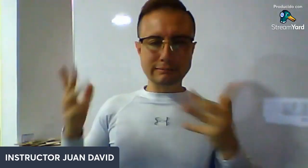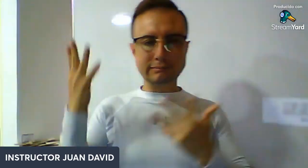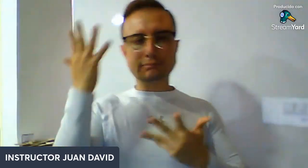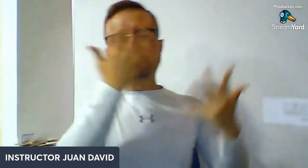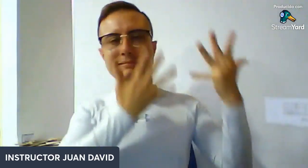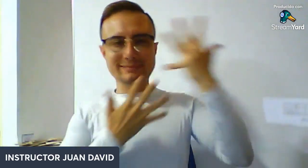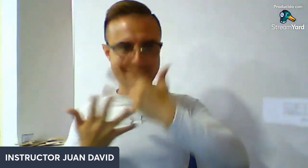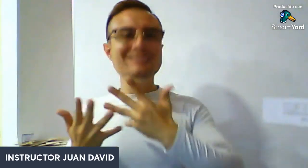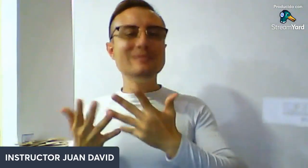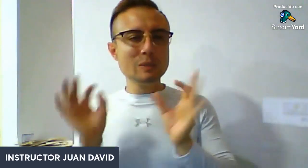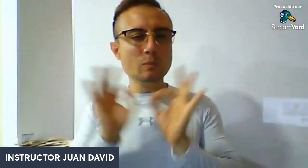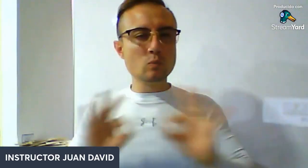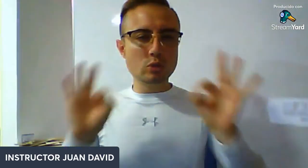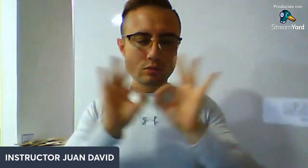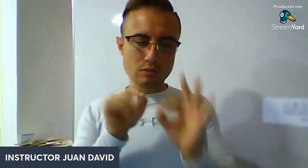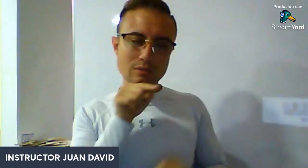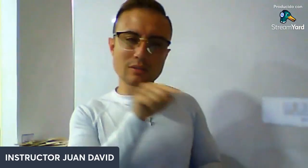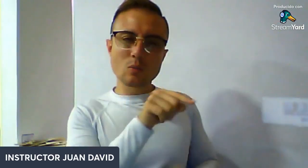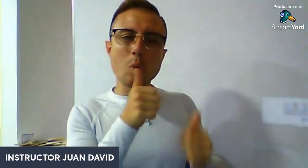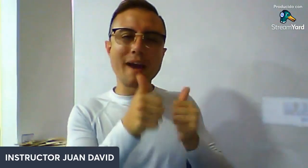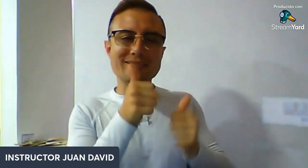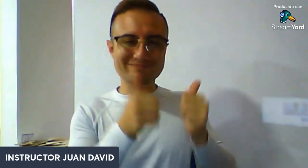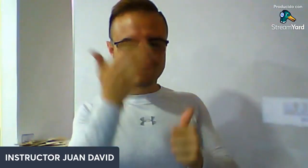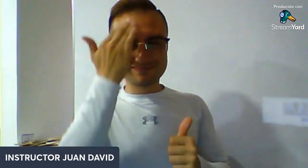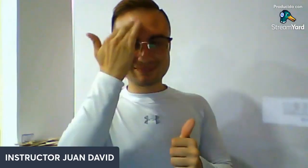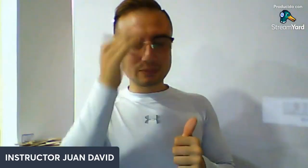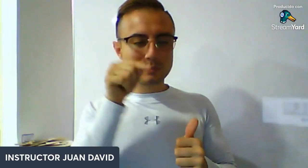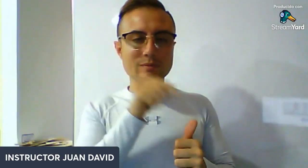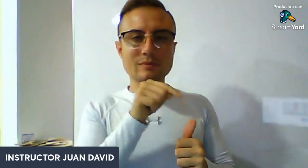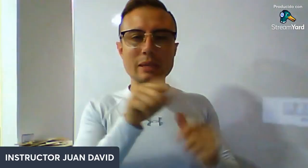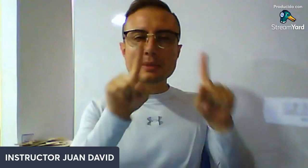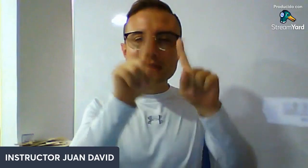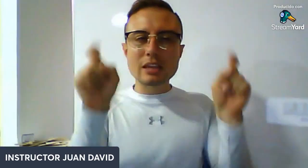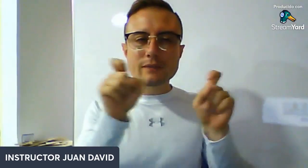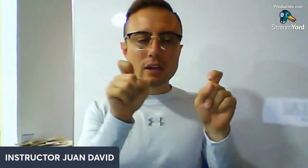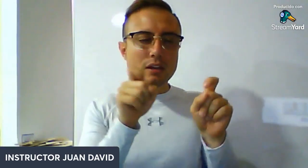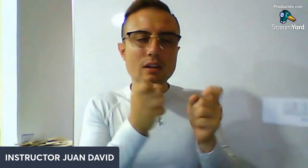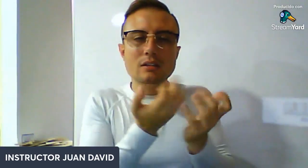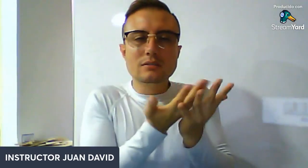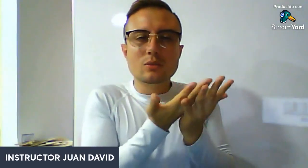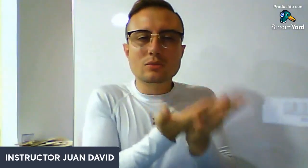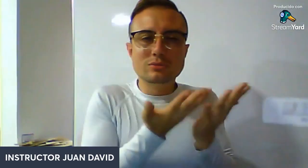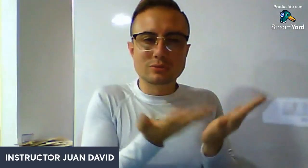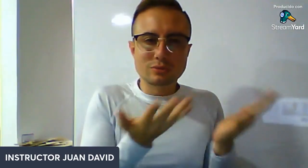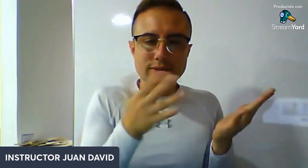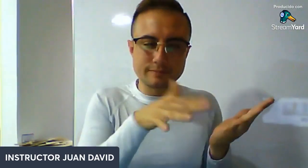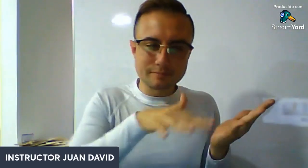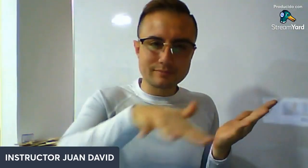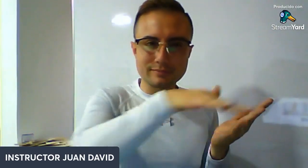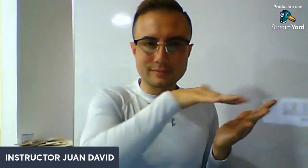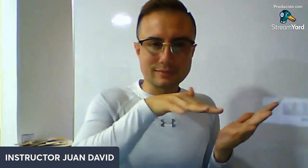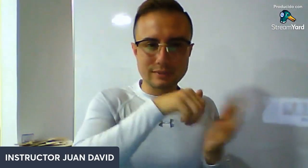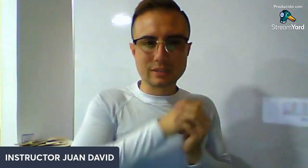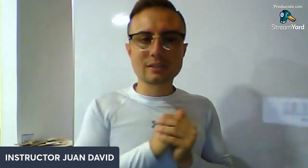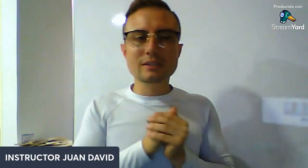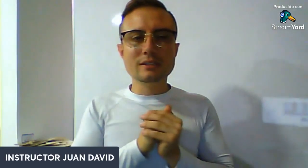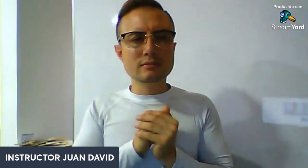creen que la estructura del español y la lengua de señas son las mismas y hoy vamos a hablar sobre estos